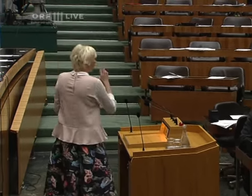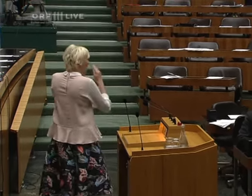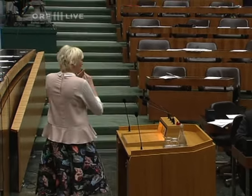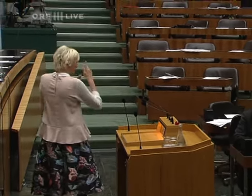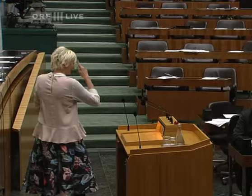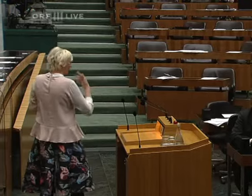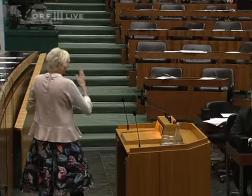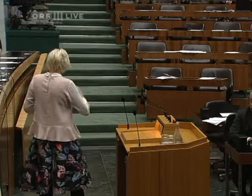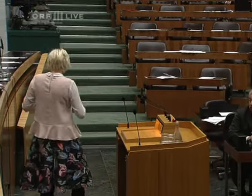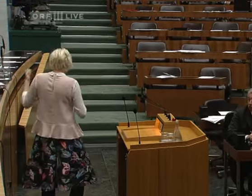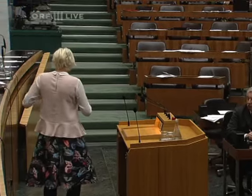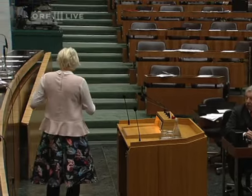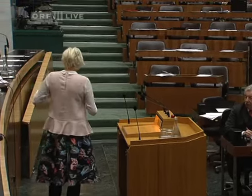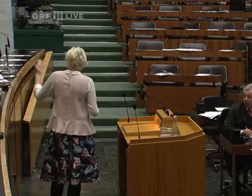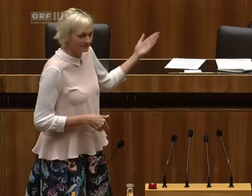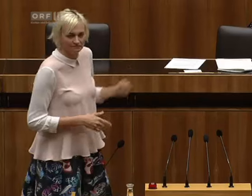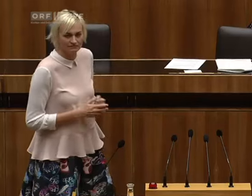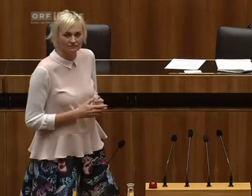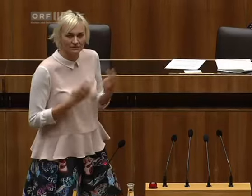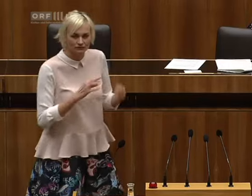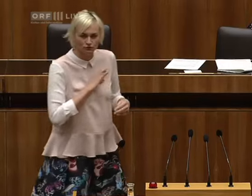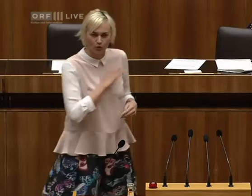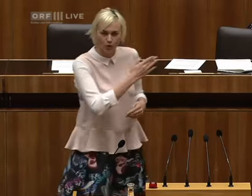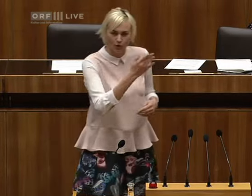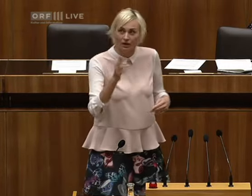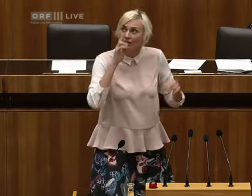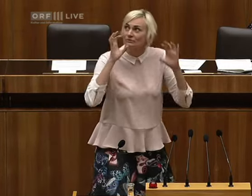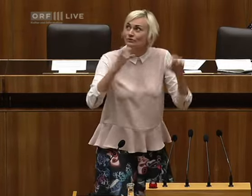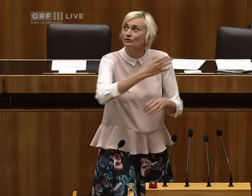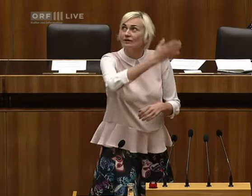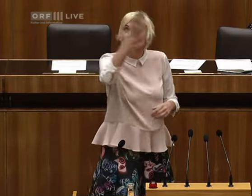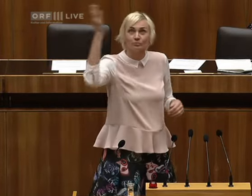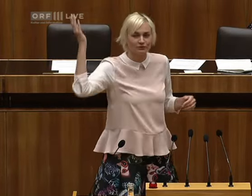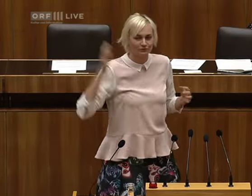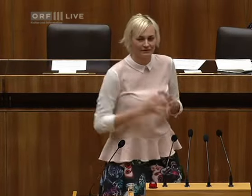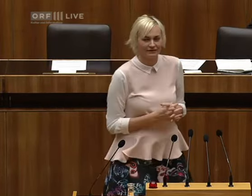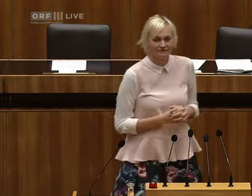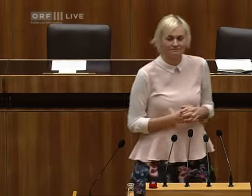Sehr geehrter Herr Minister, Hohes Haus, geschätzte Kolleginnen und Kollegen, Zuschauer hier in der Galerie.